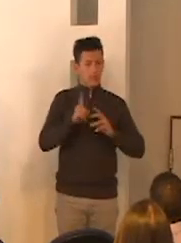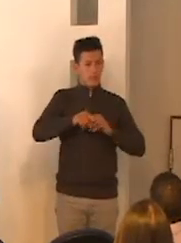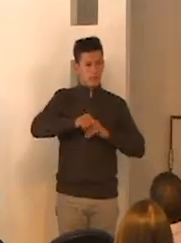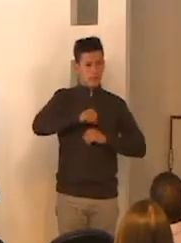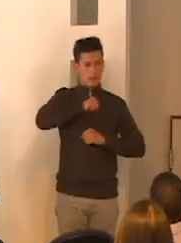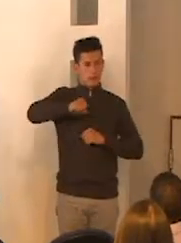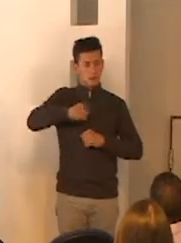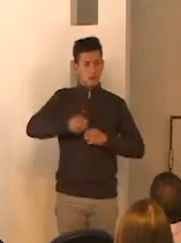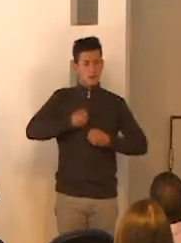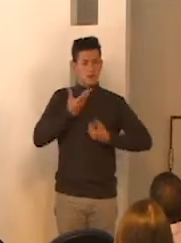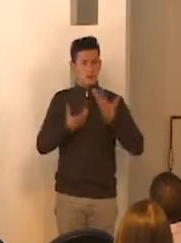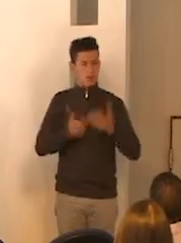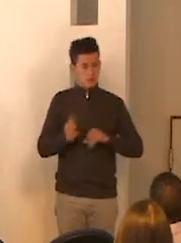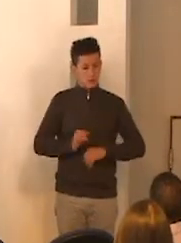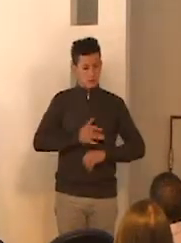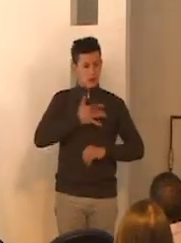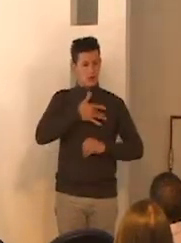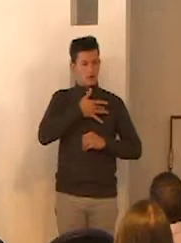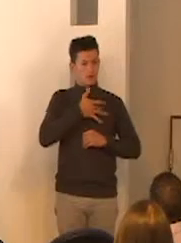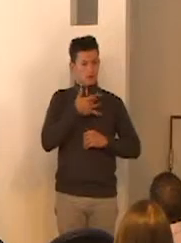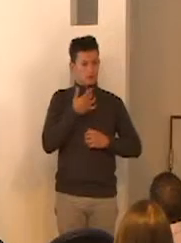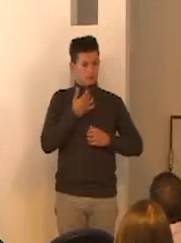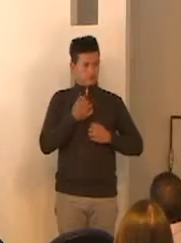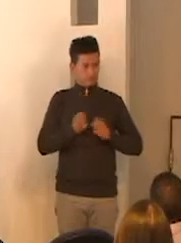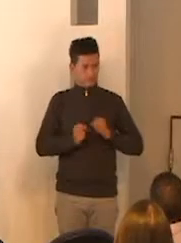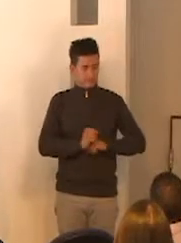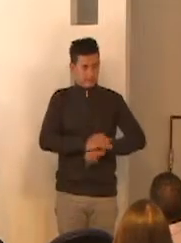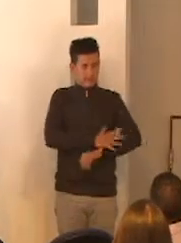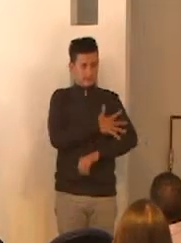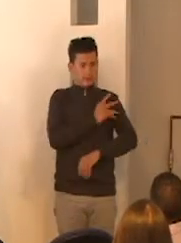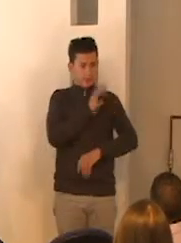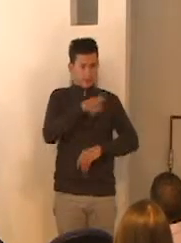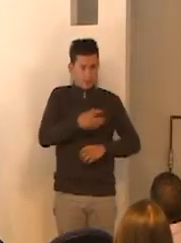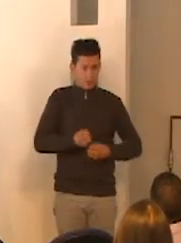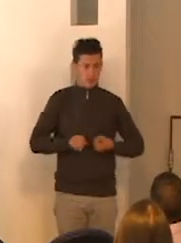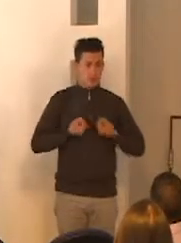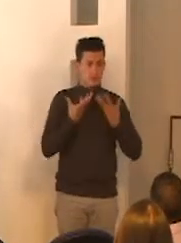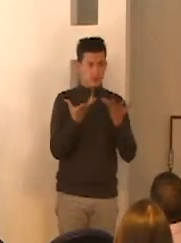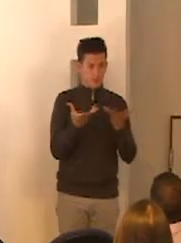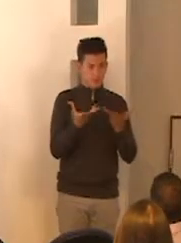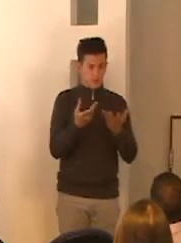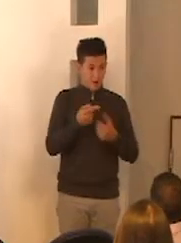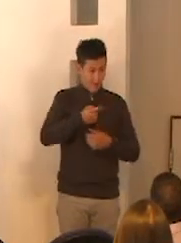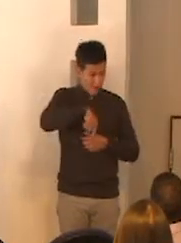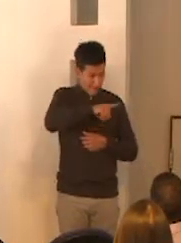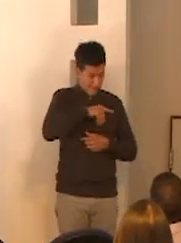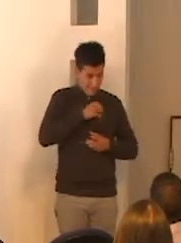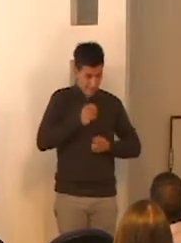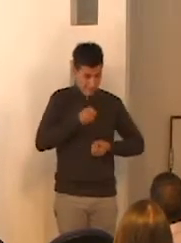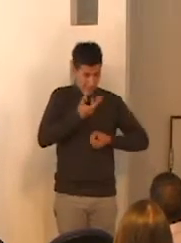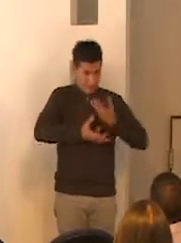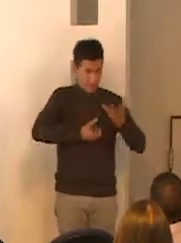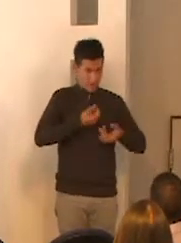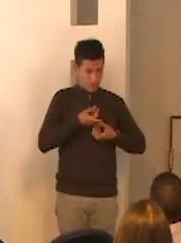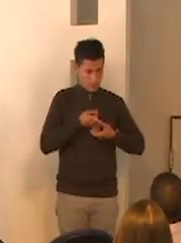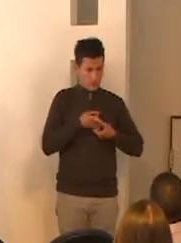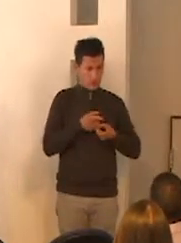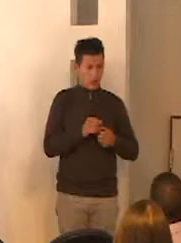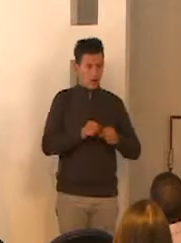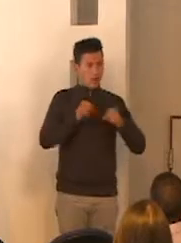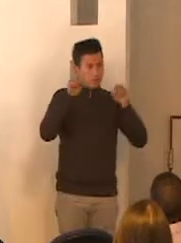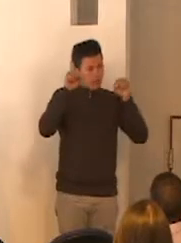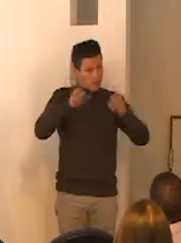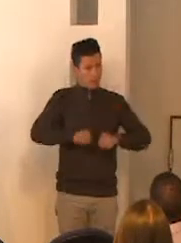nuestros sentimientos, a expresar nuestras emociones, lo que permite desde esas